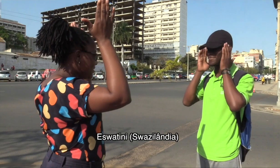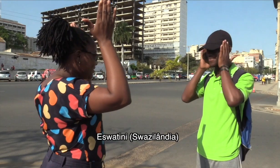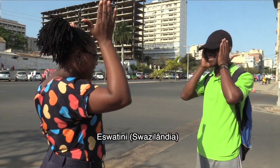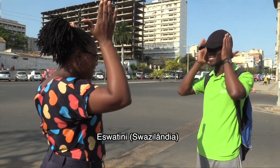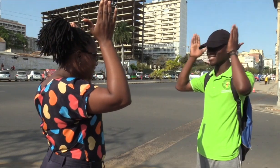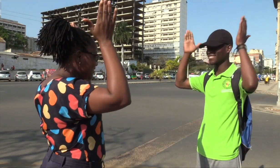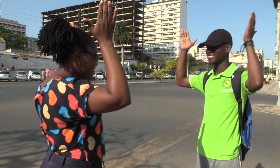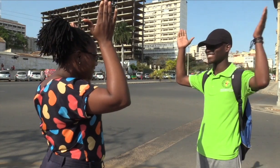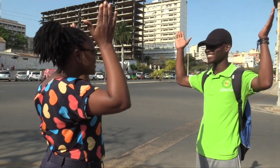Eswatini,